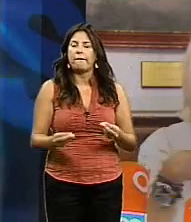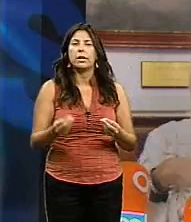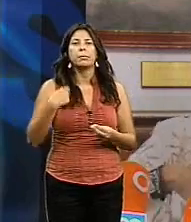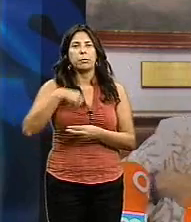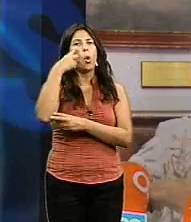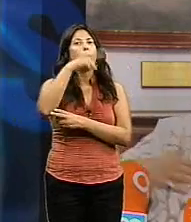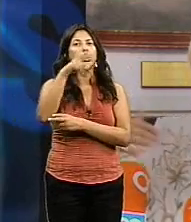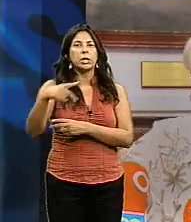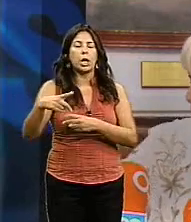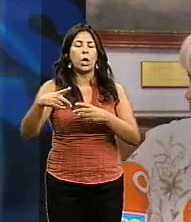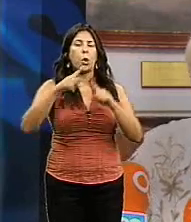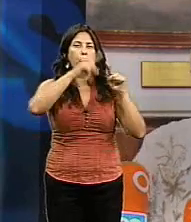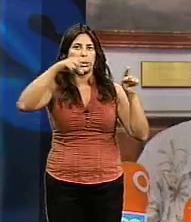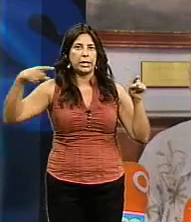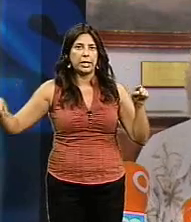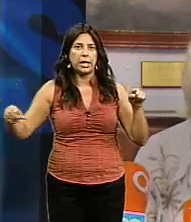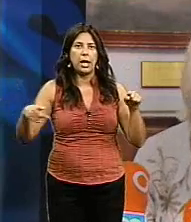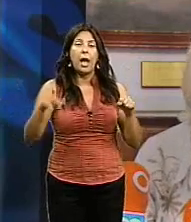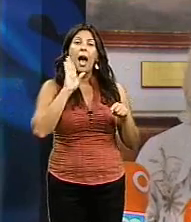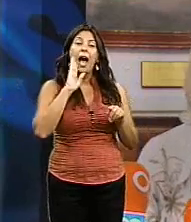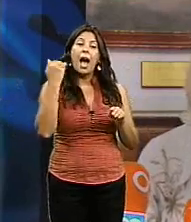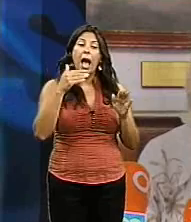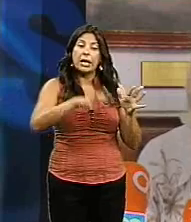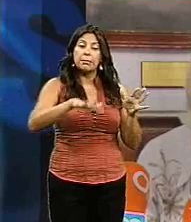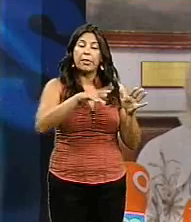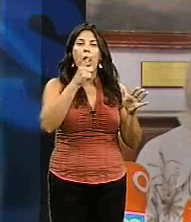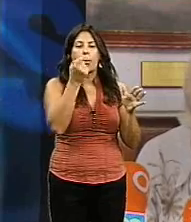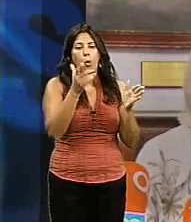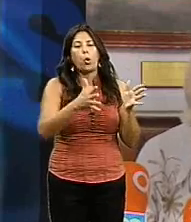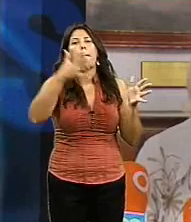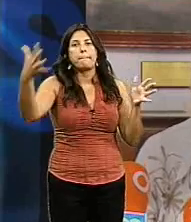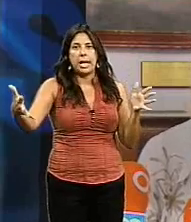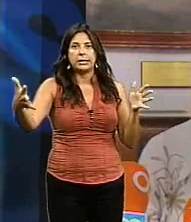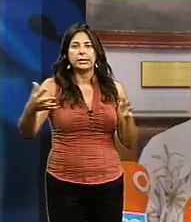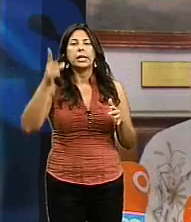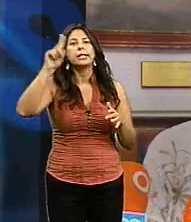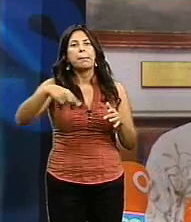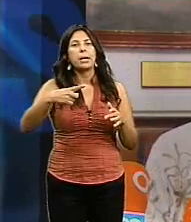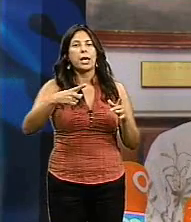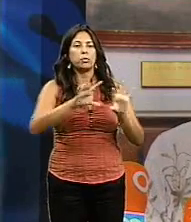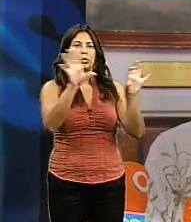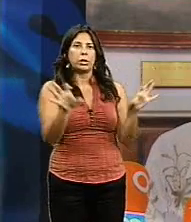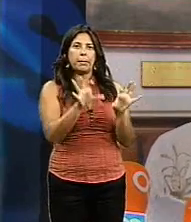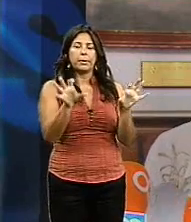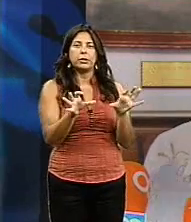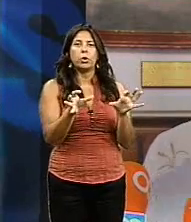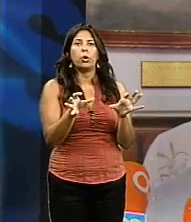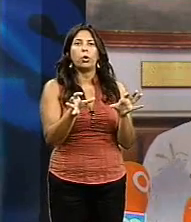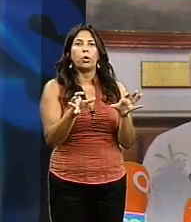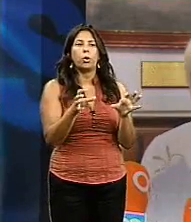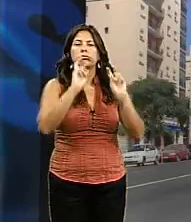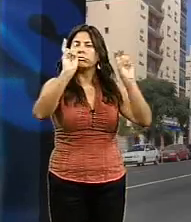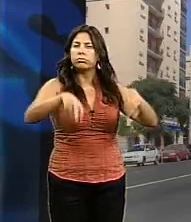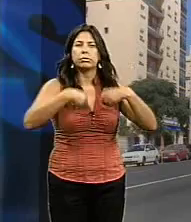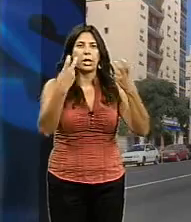Litográfico, con más espacio que el que tenía en un principio y con unas instalaciones y un mobiliario